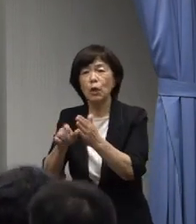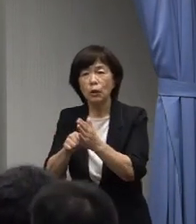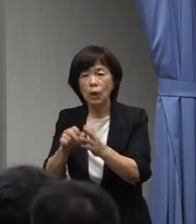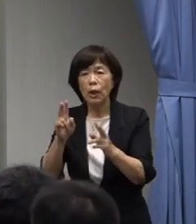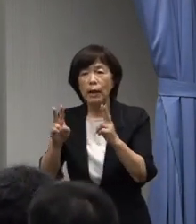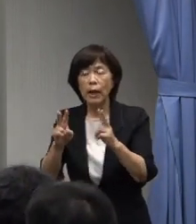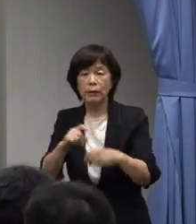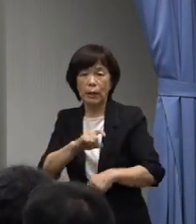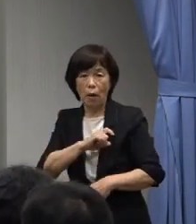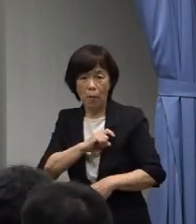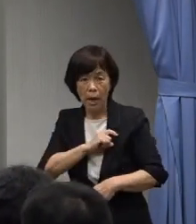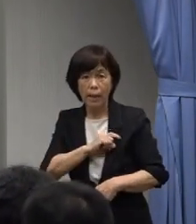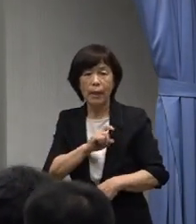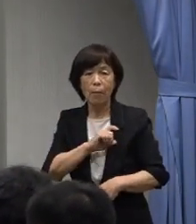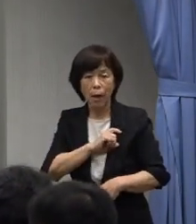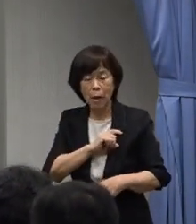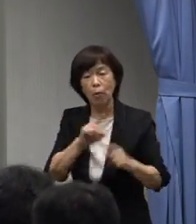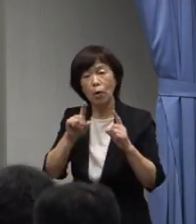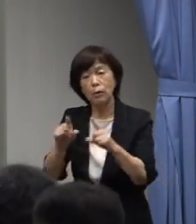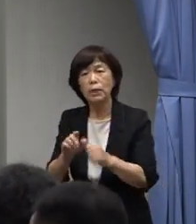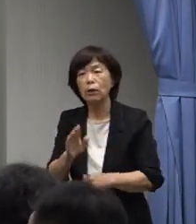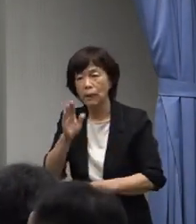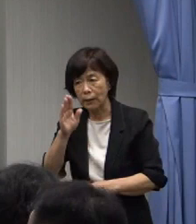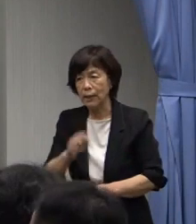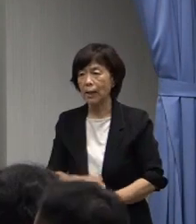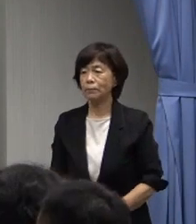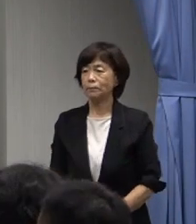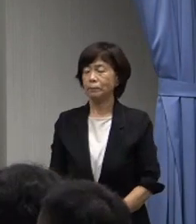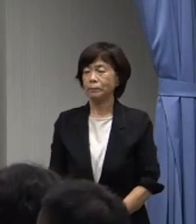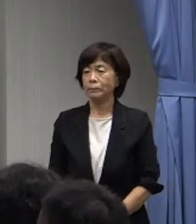いします。それでは感謝の上井美さん。